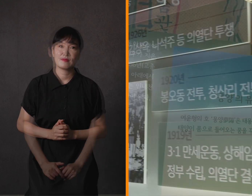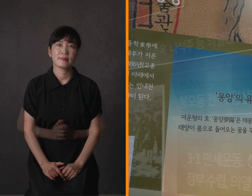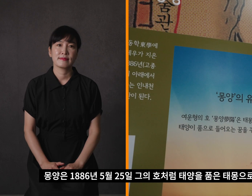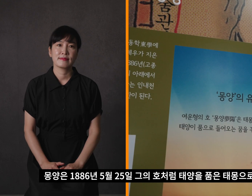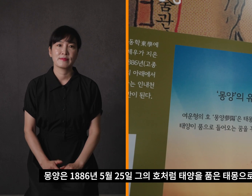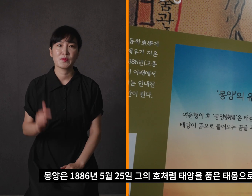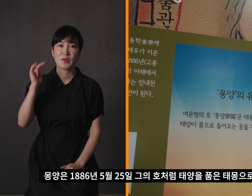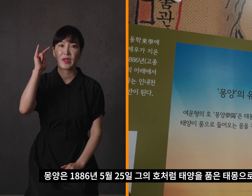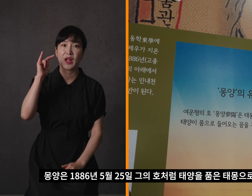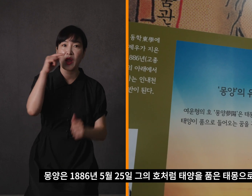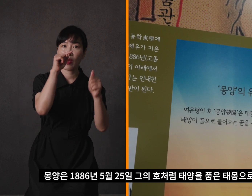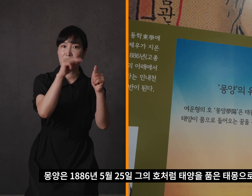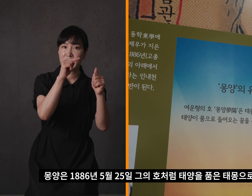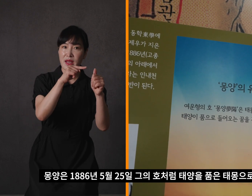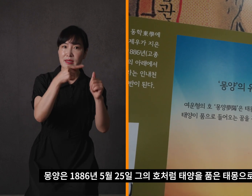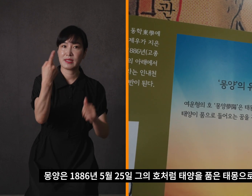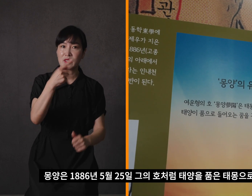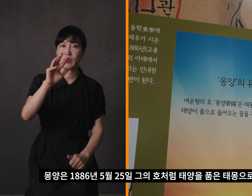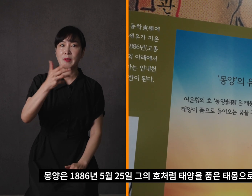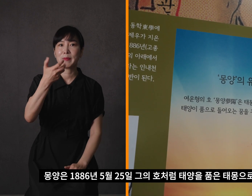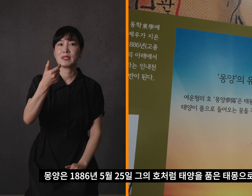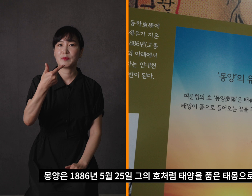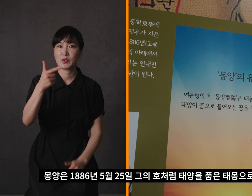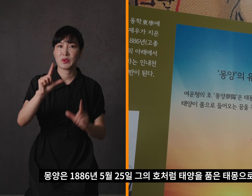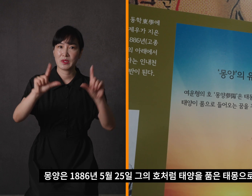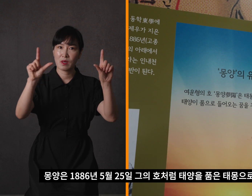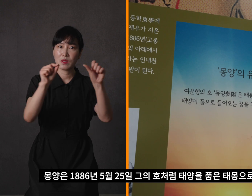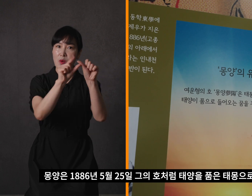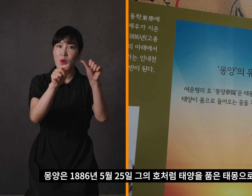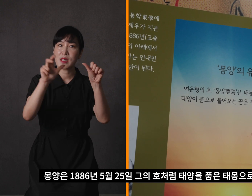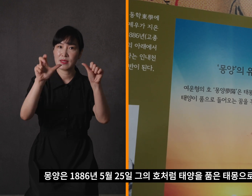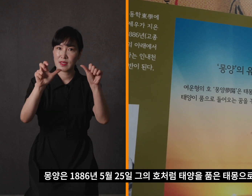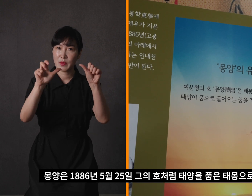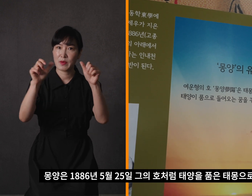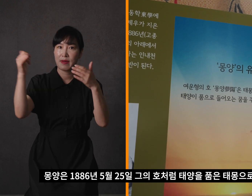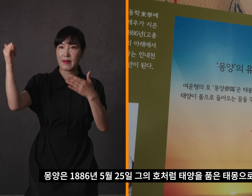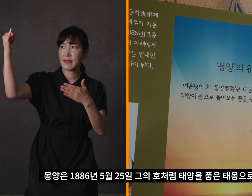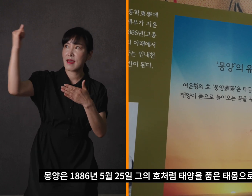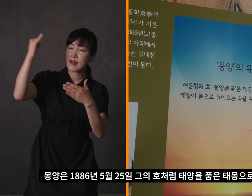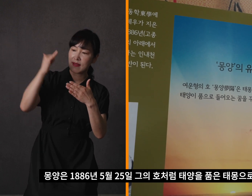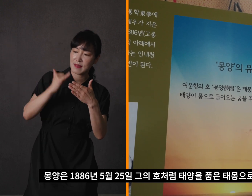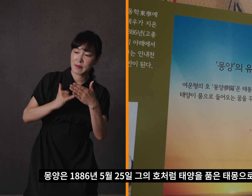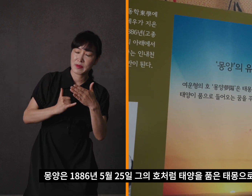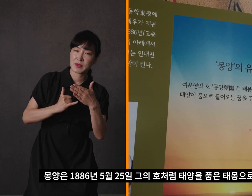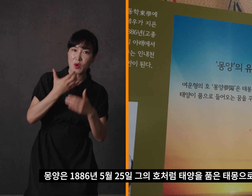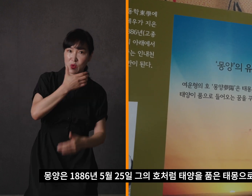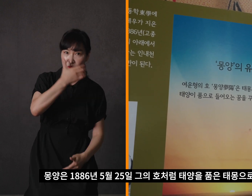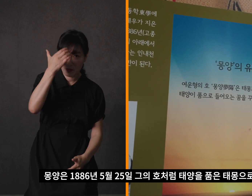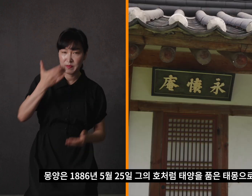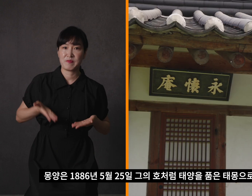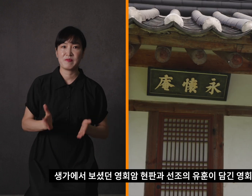있습니다. 몽양은 1886년 5월 25일 그의 호처럼 태양을 품은 태몽으로